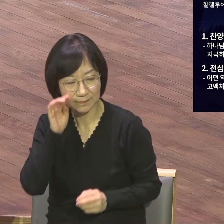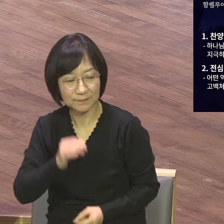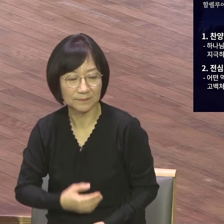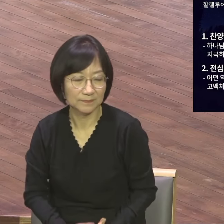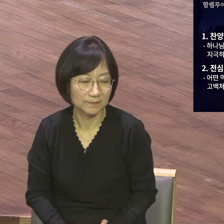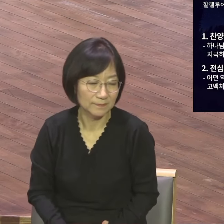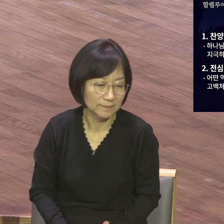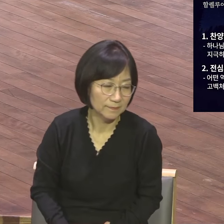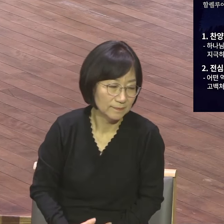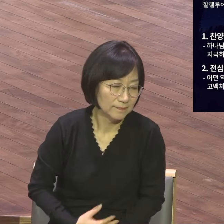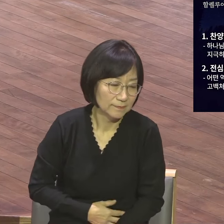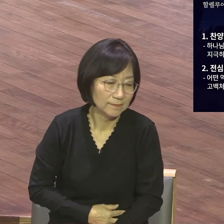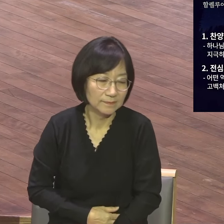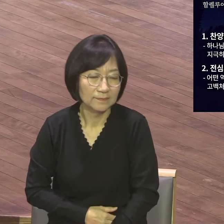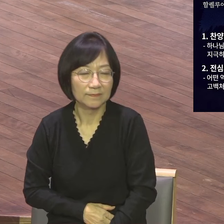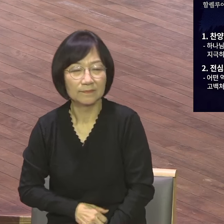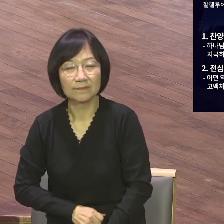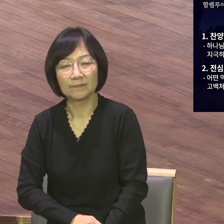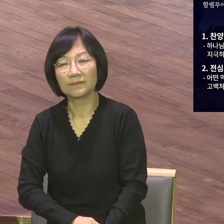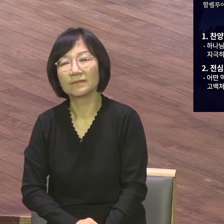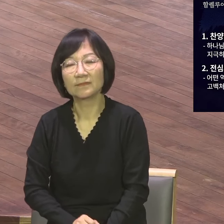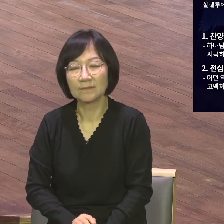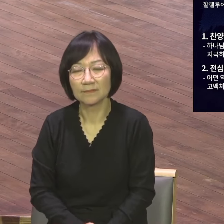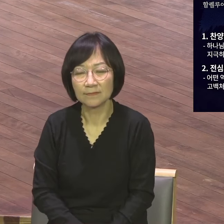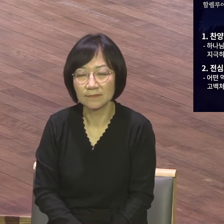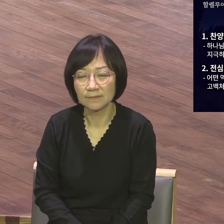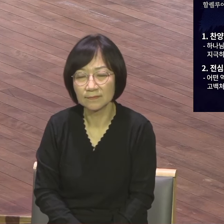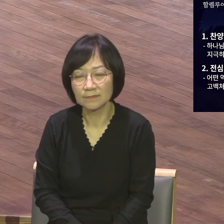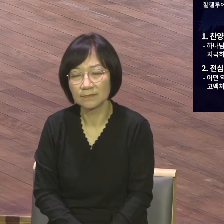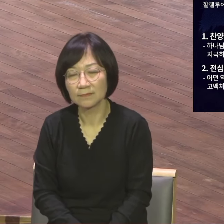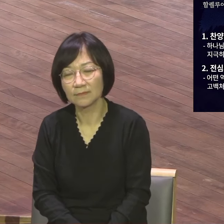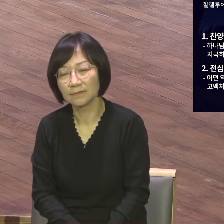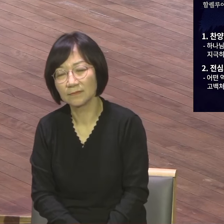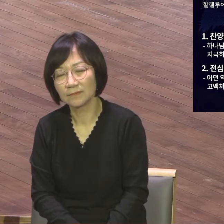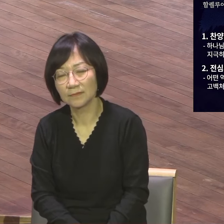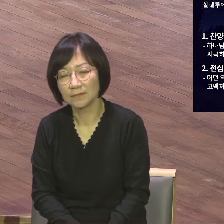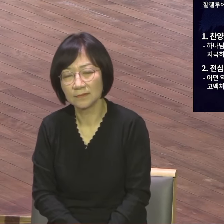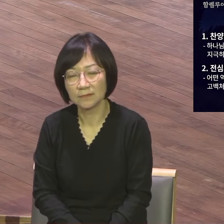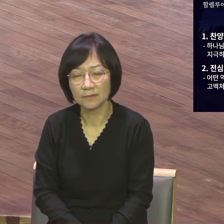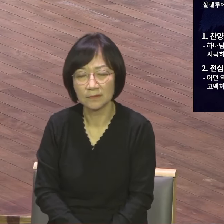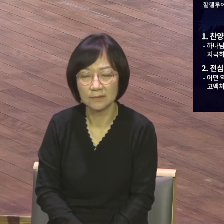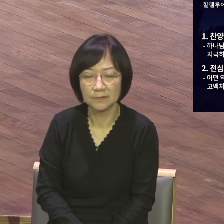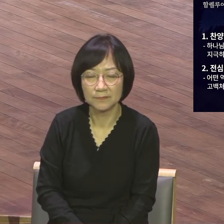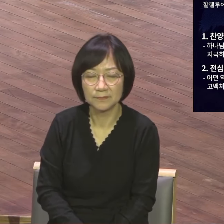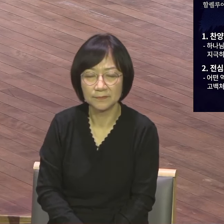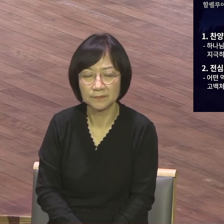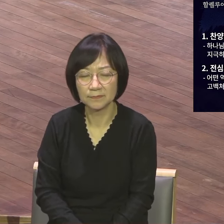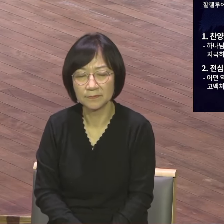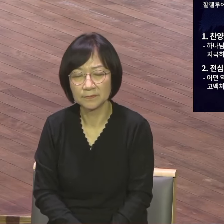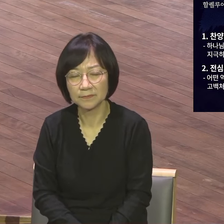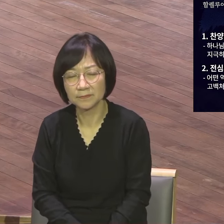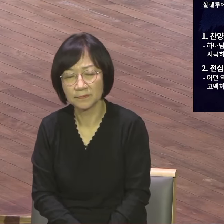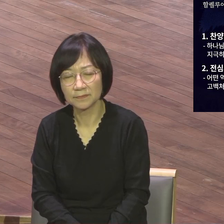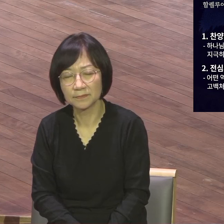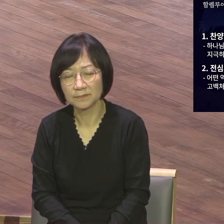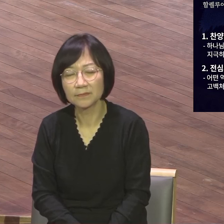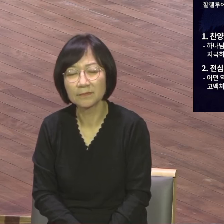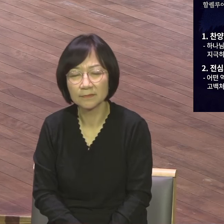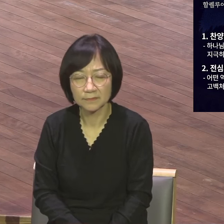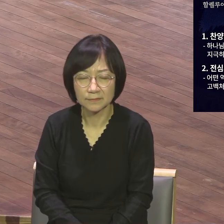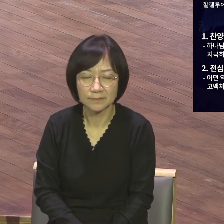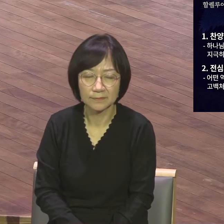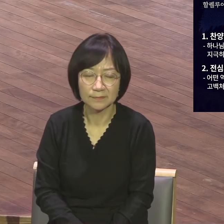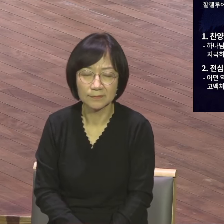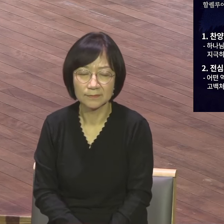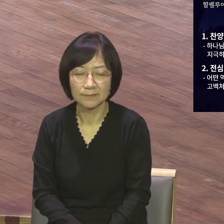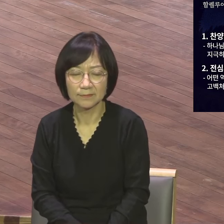사랑해주신 우리 아버지 하나님 여기 모든 성도들 할렐루야 신앙이 회복되게 하여 주옵소서. 찬양할 이유를 받는 게